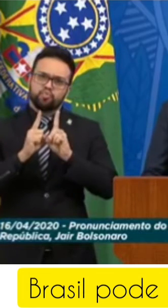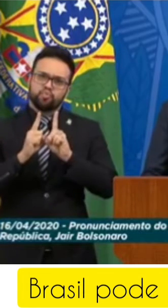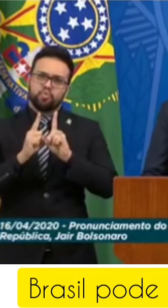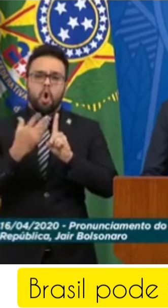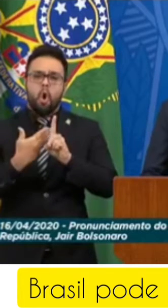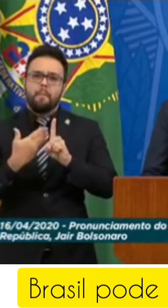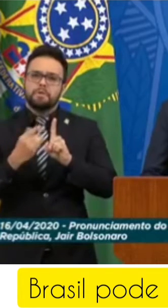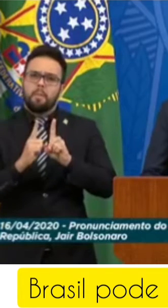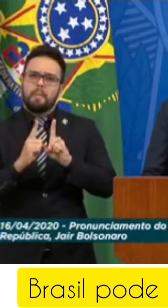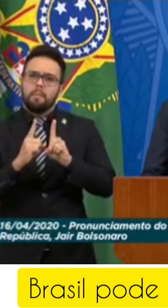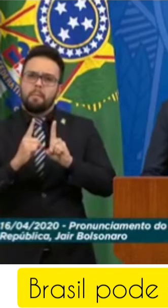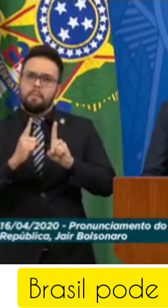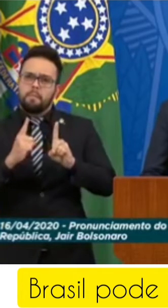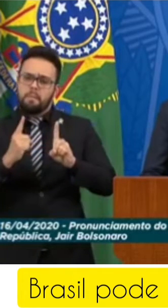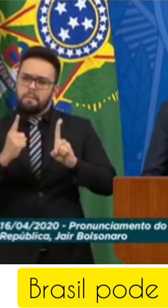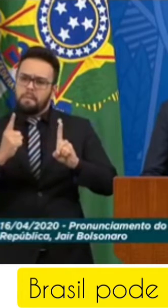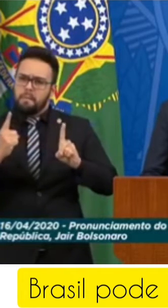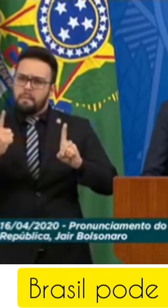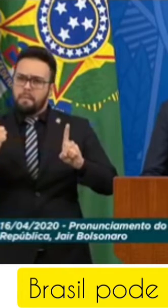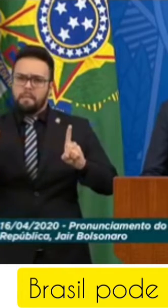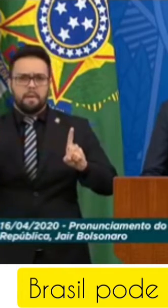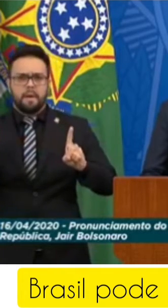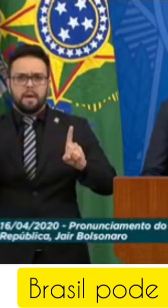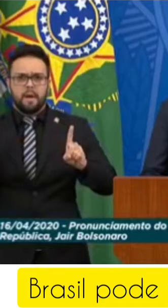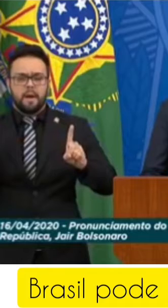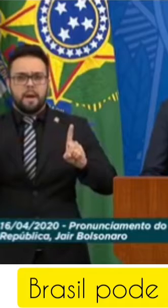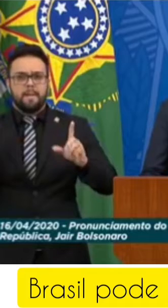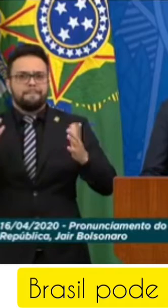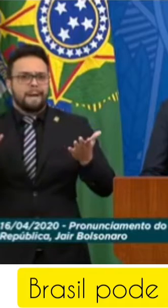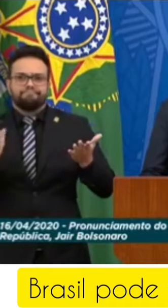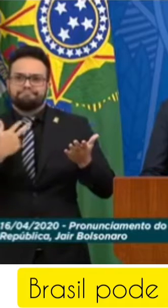podemos tomar decisões